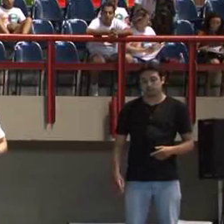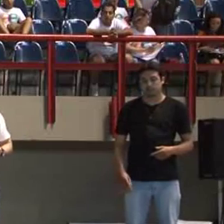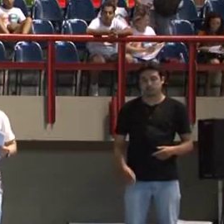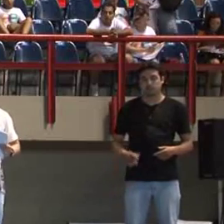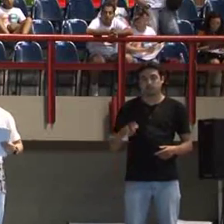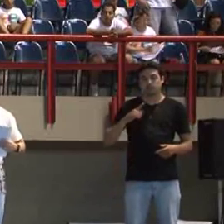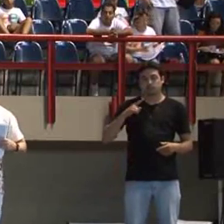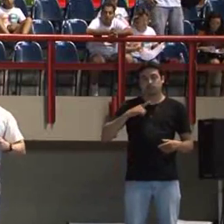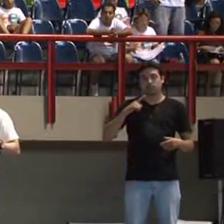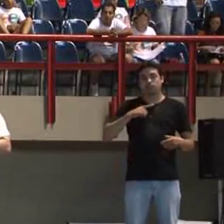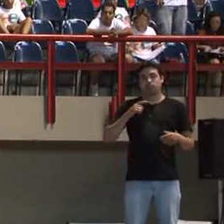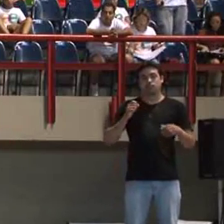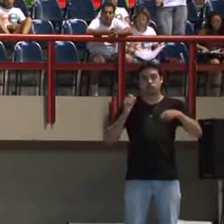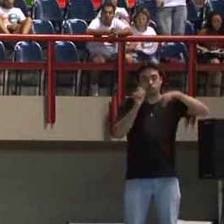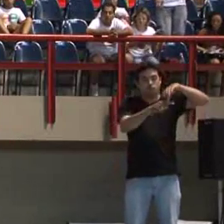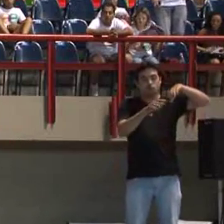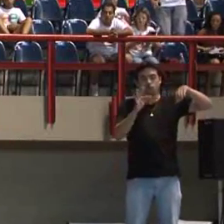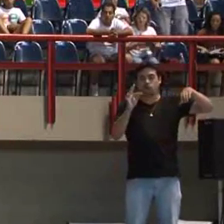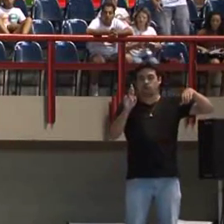Valendo um gol do Fred.